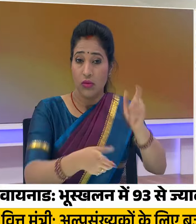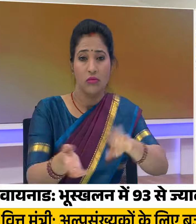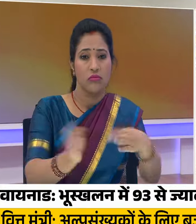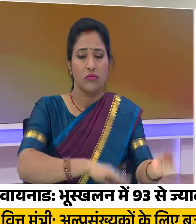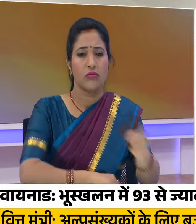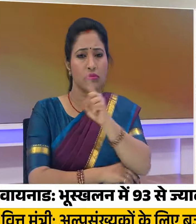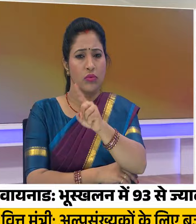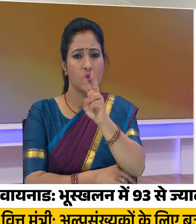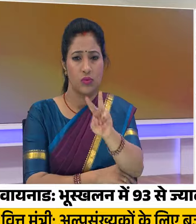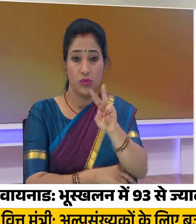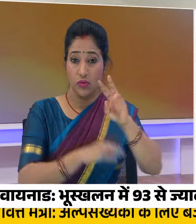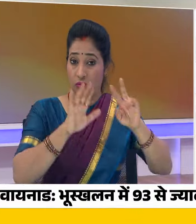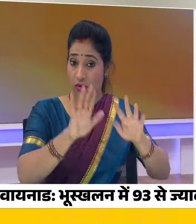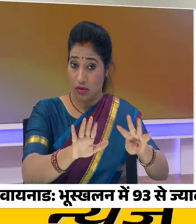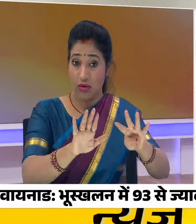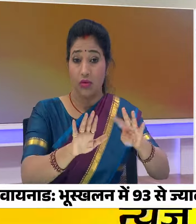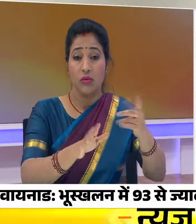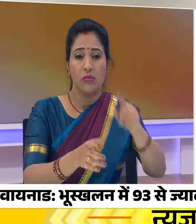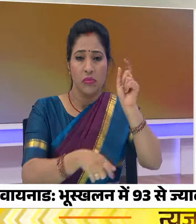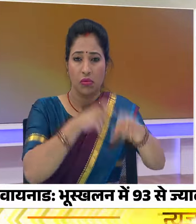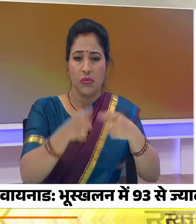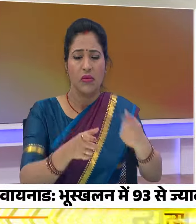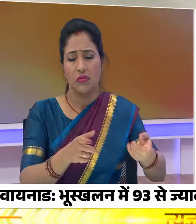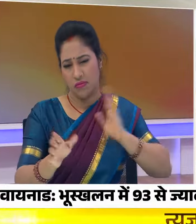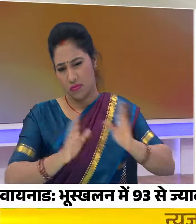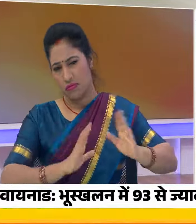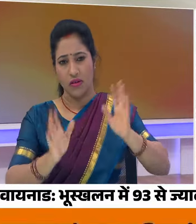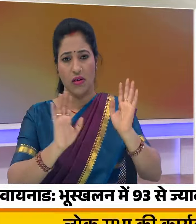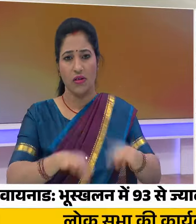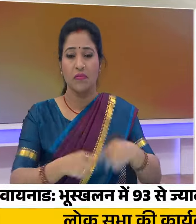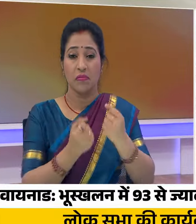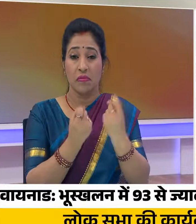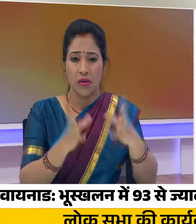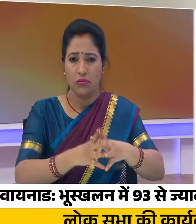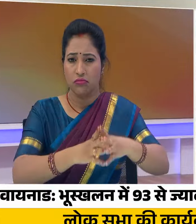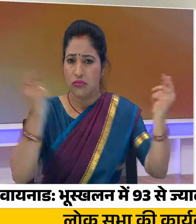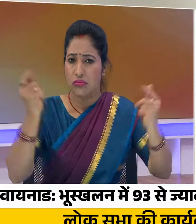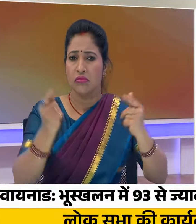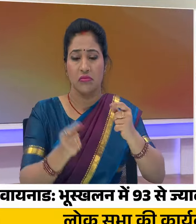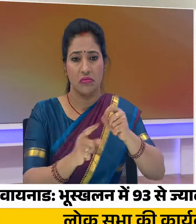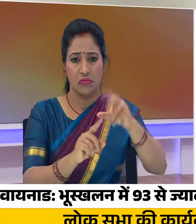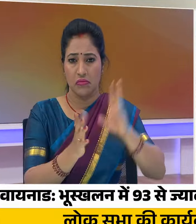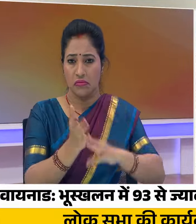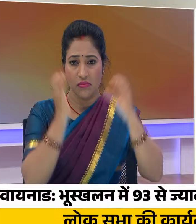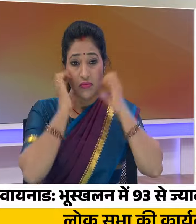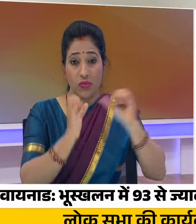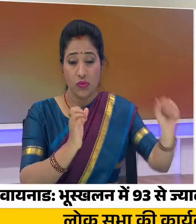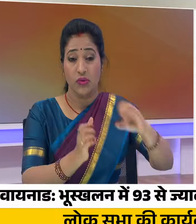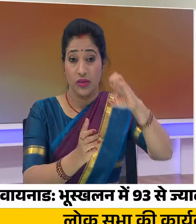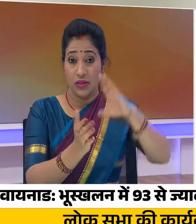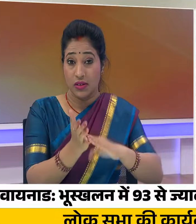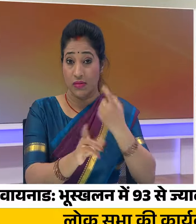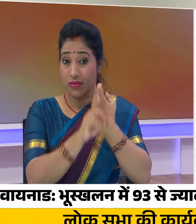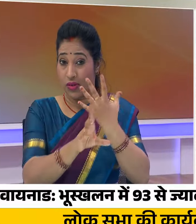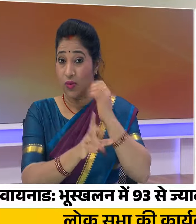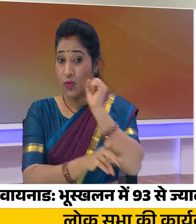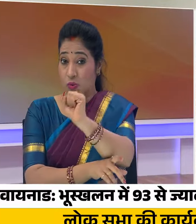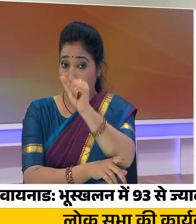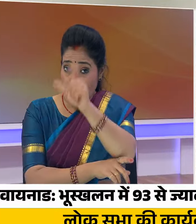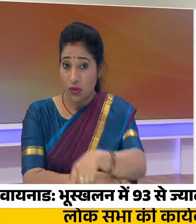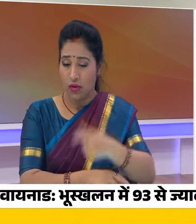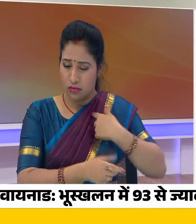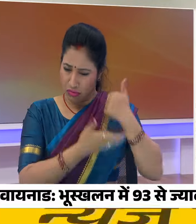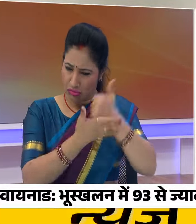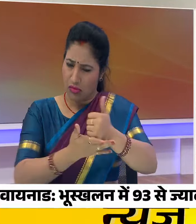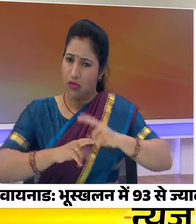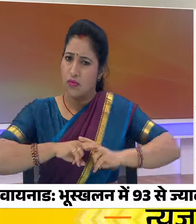128 लोग घायल, कई लापता। प्रधानमंत्री नरेंद्र मोदी ने केरल के सीएम से किया हर संभव मदद का